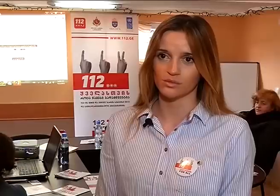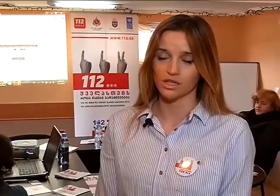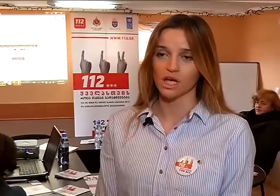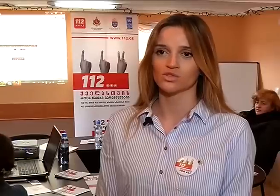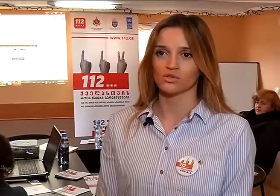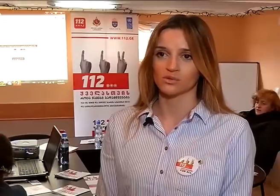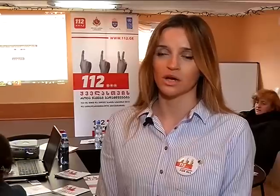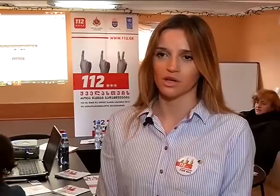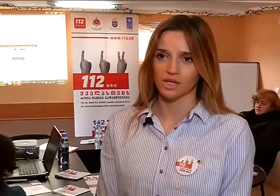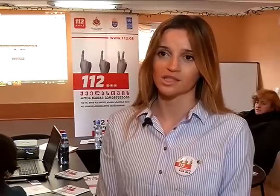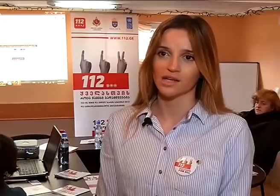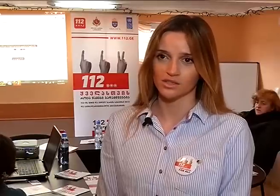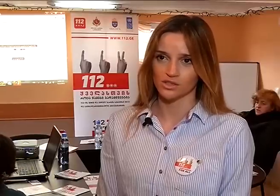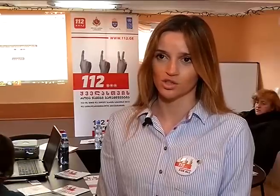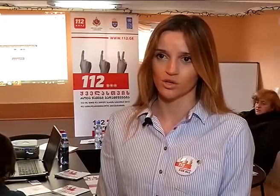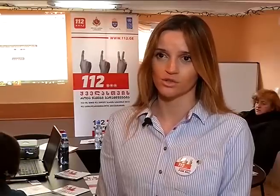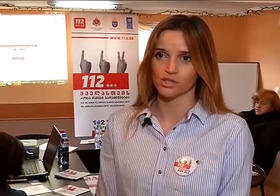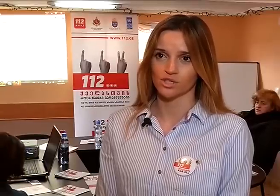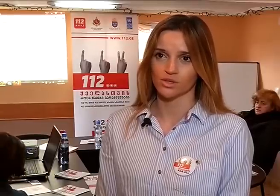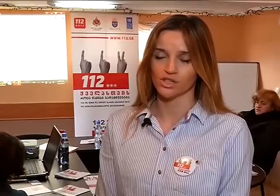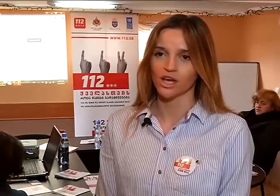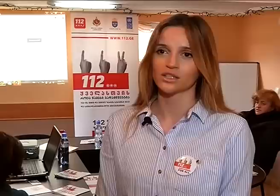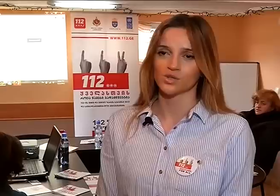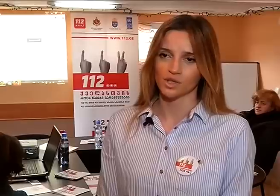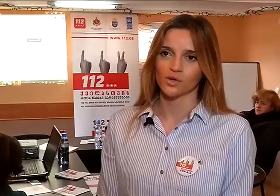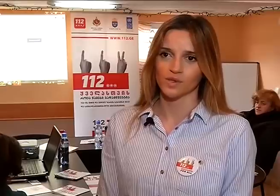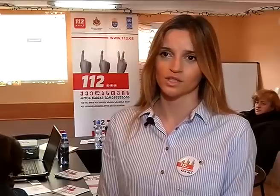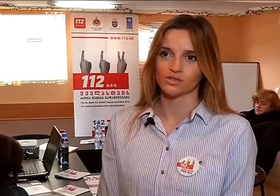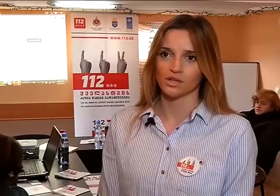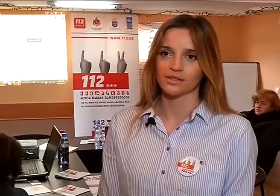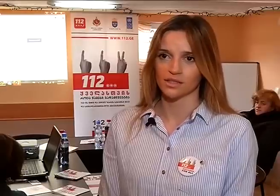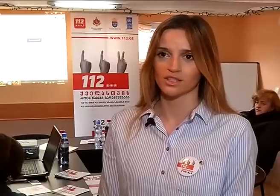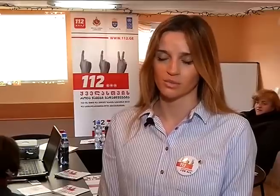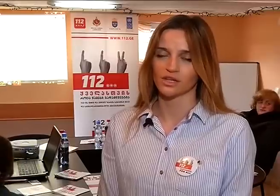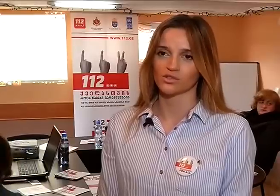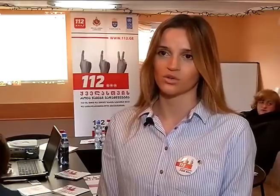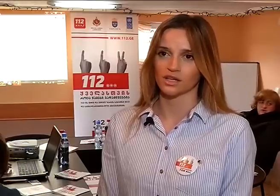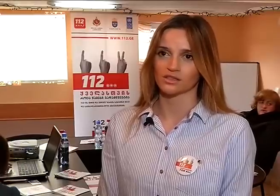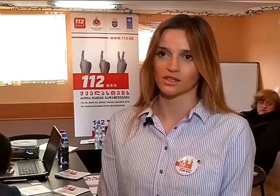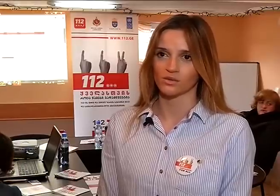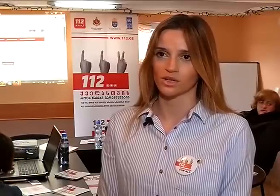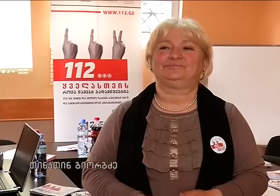დაკავშირებით. მსურველებს დავეხმარეთ სარეგისტრაციო ფორმის შევსებაში და ჩვენი ინფორმაციით 110 პირი არის უკვე რეგისტრირებული.